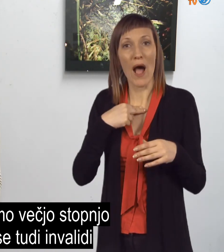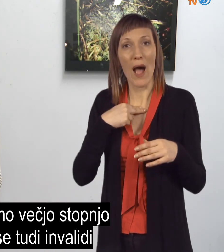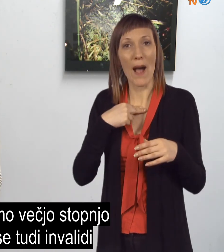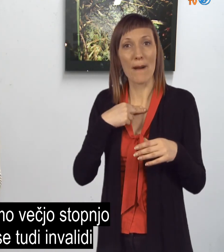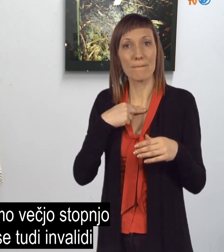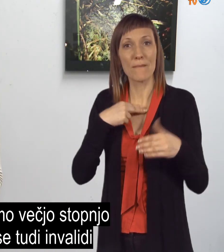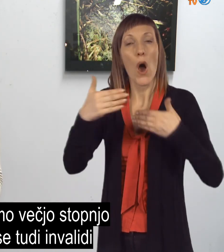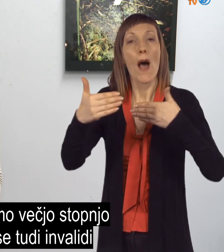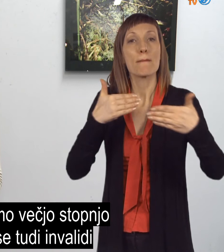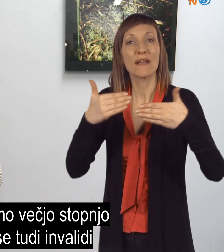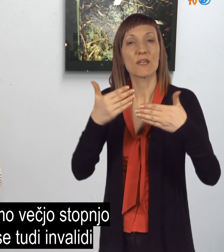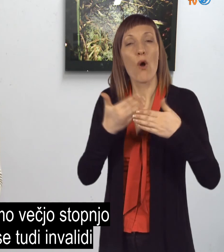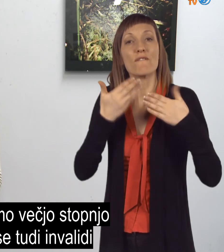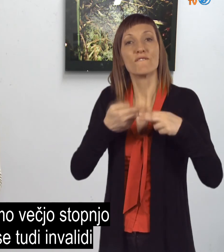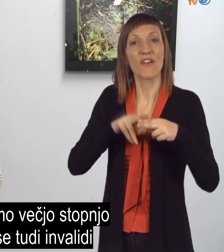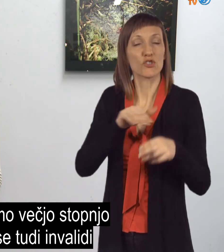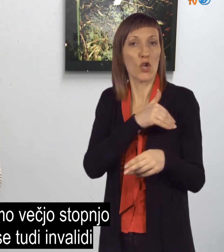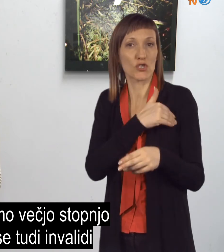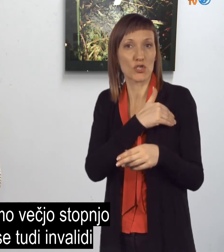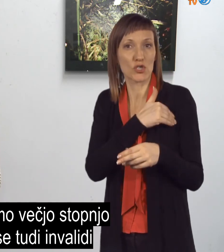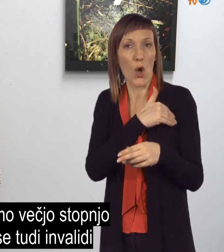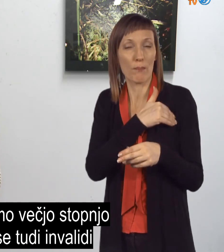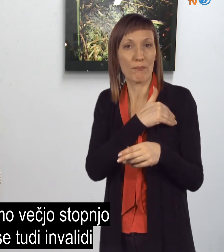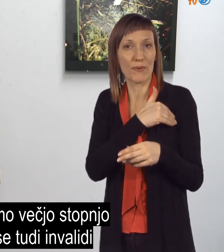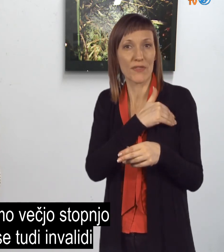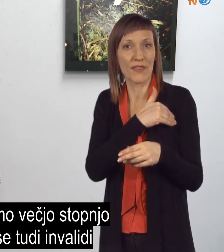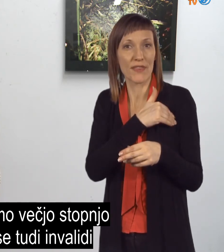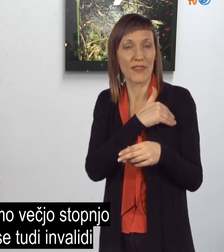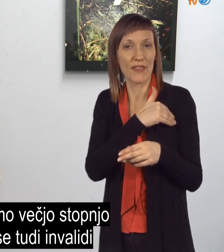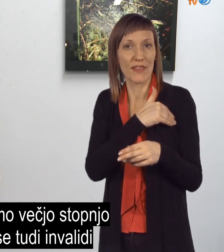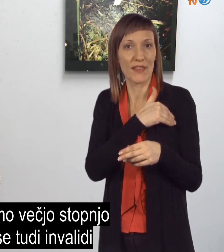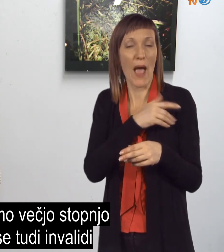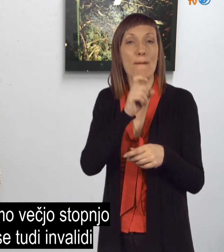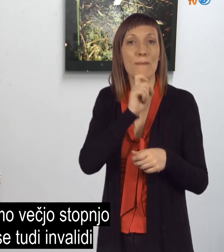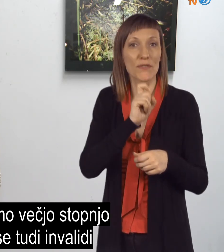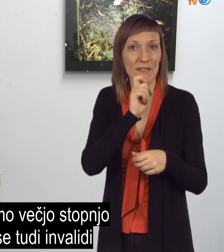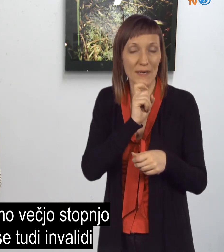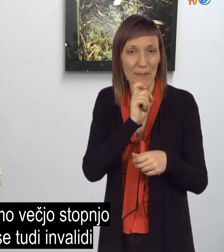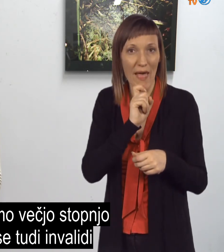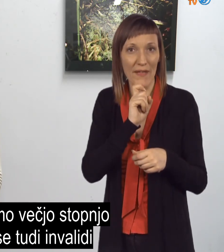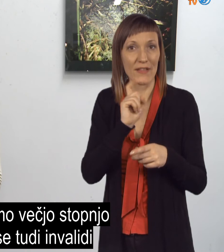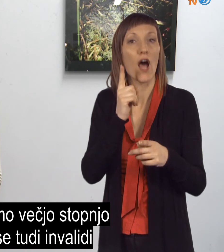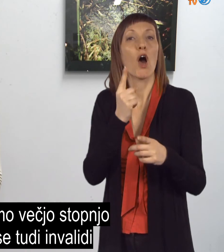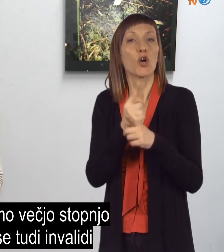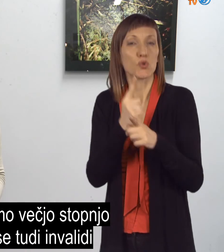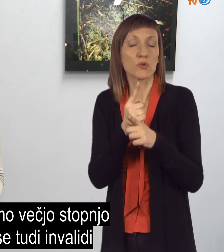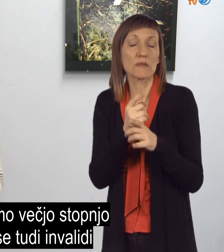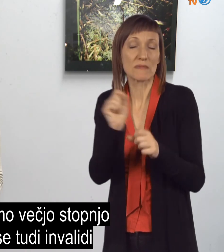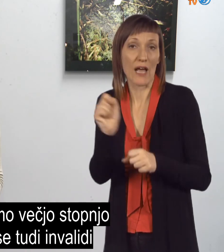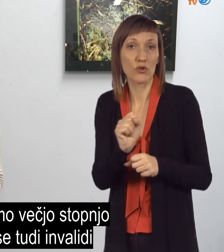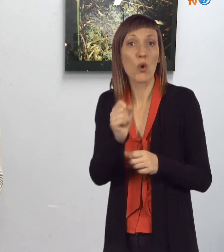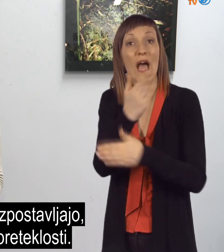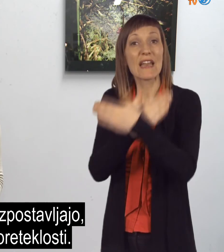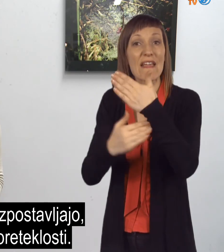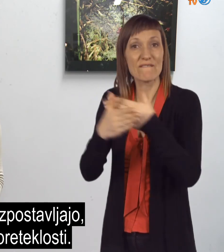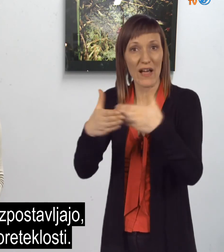imamo tudi med seboj večjo stopnjo, bom rekla, tolerance, ker se tudi